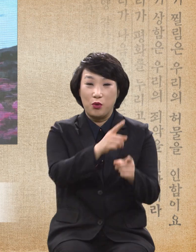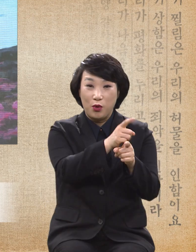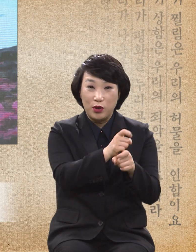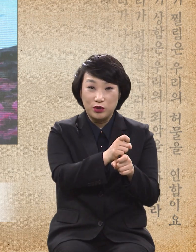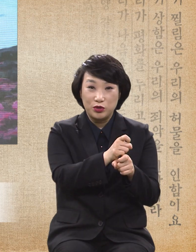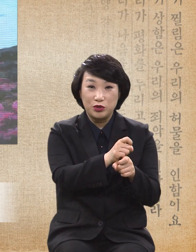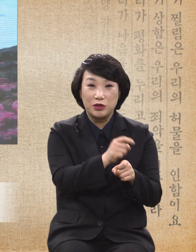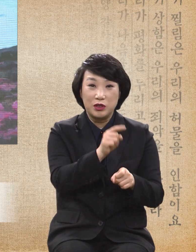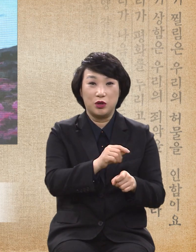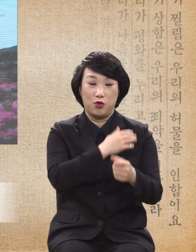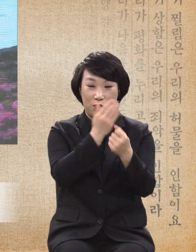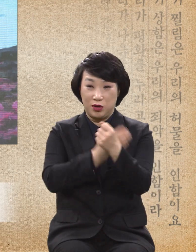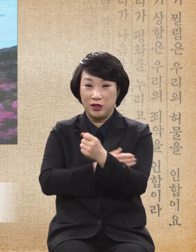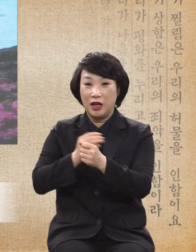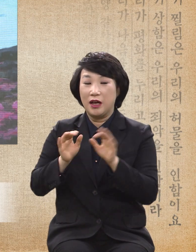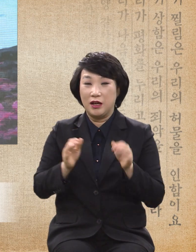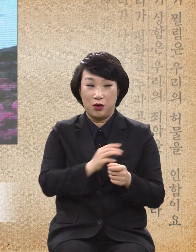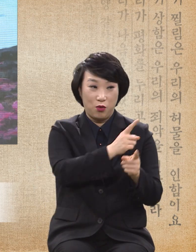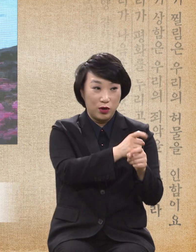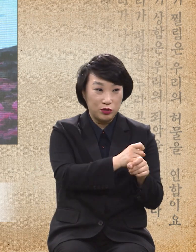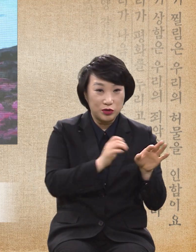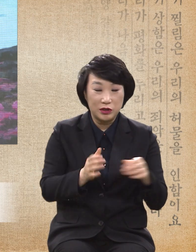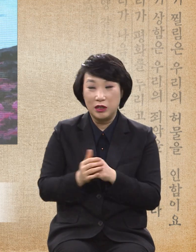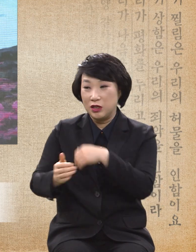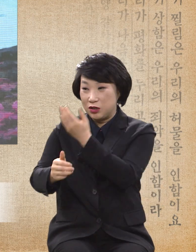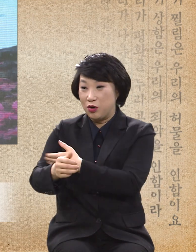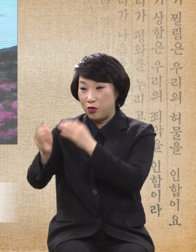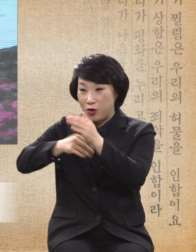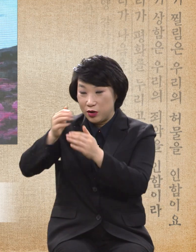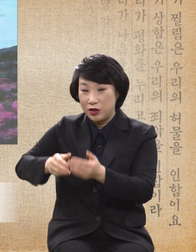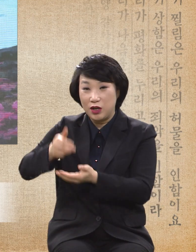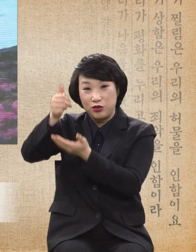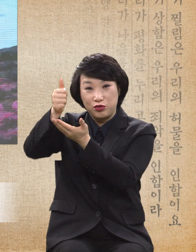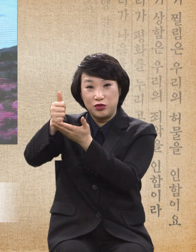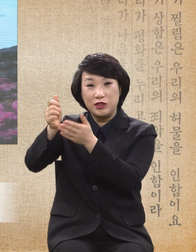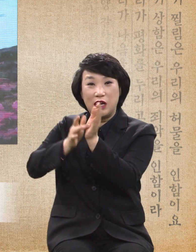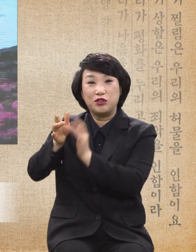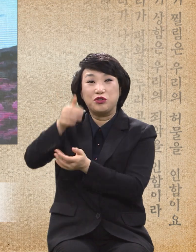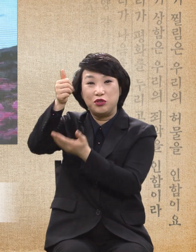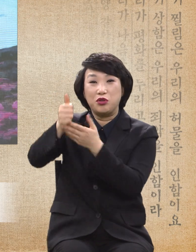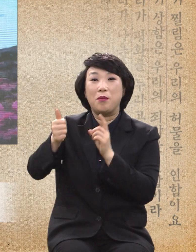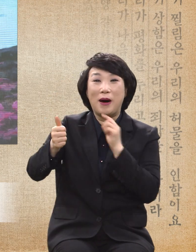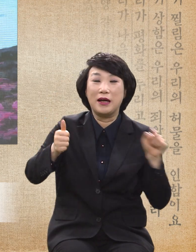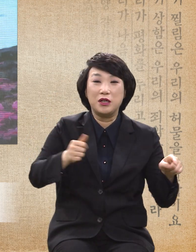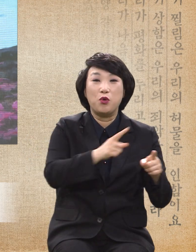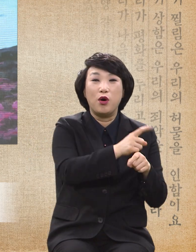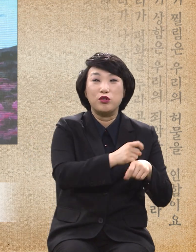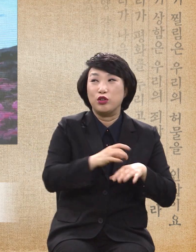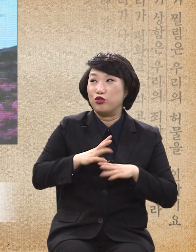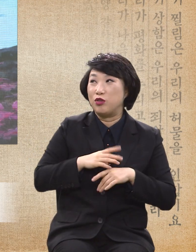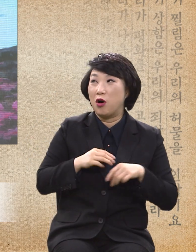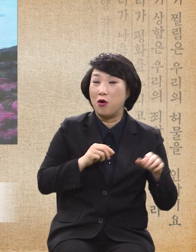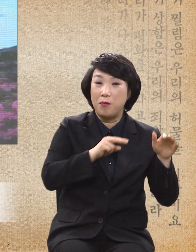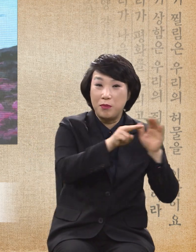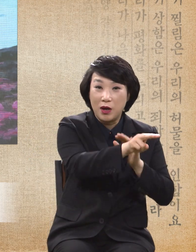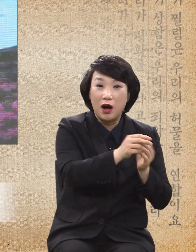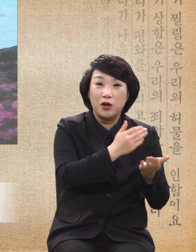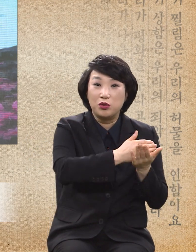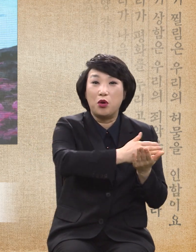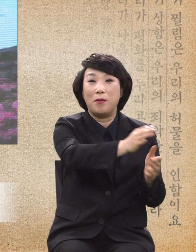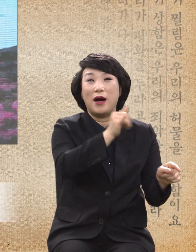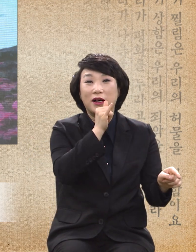원수는 절대 권세자이신 예수 그리스도만 두려워하고 피해서 떠나간다는